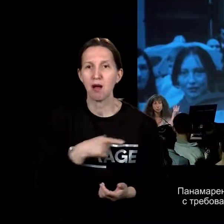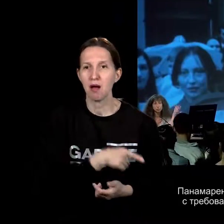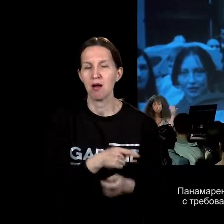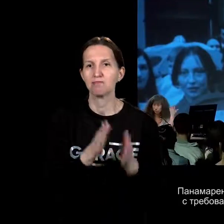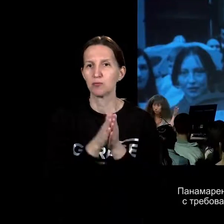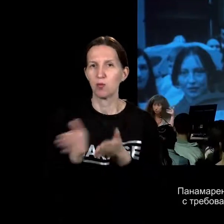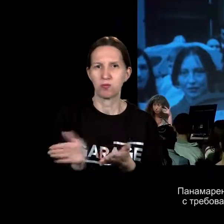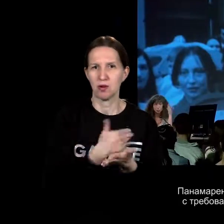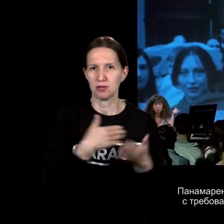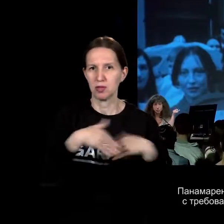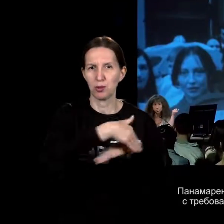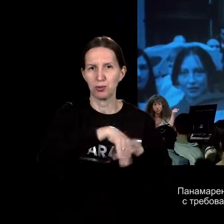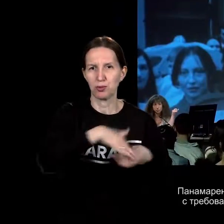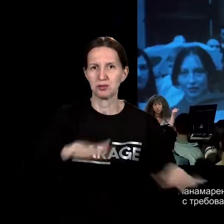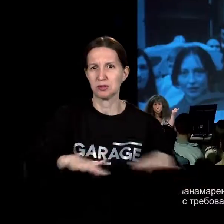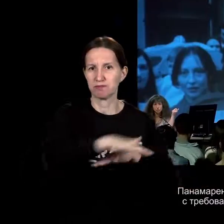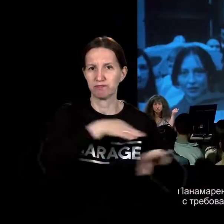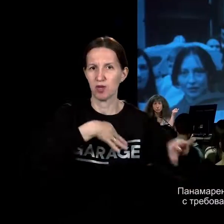из зон города